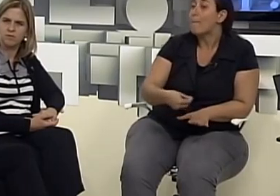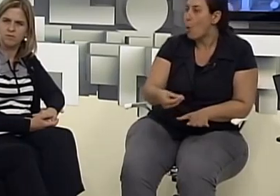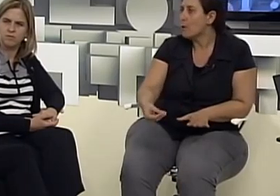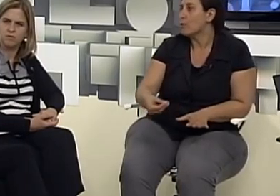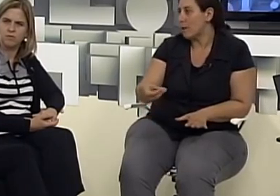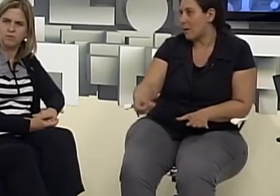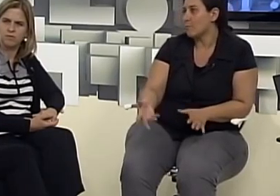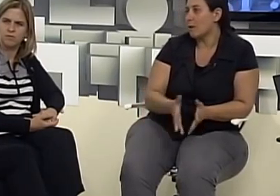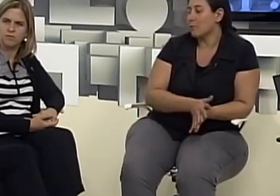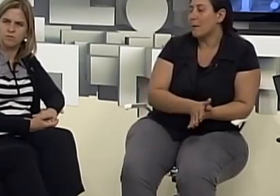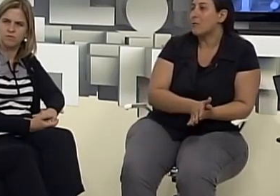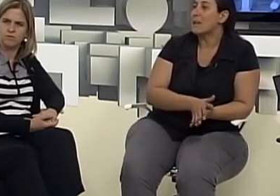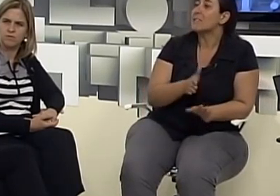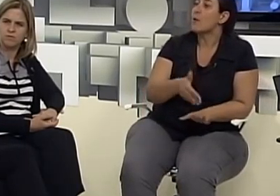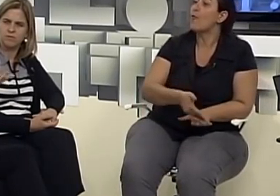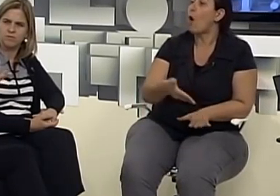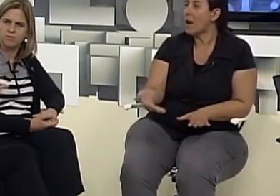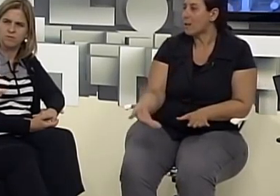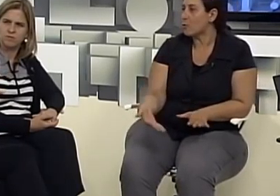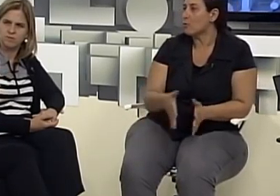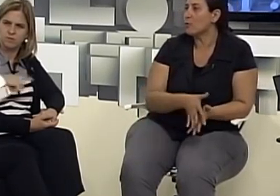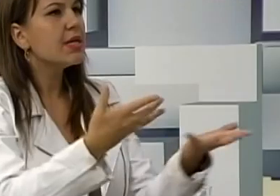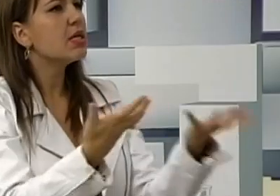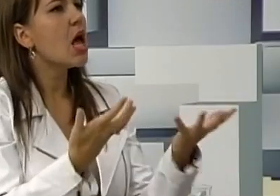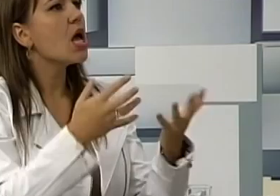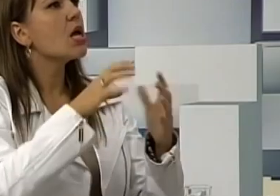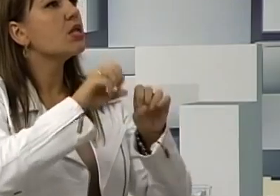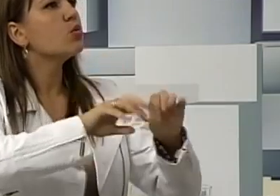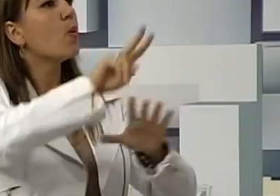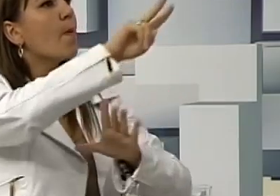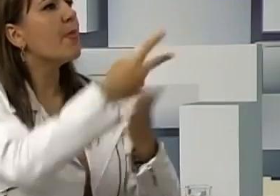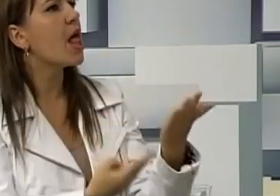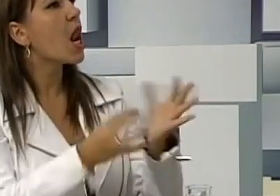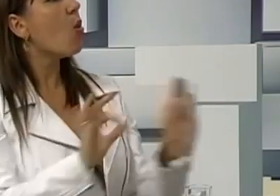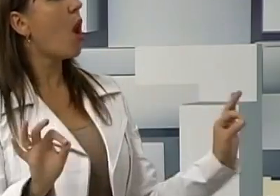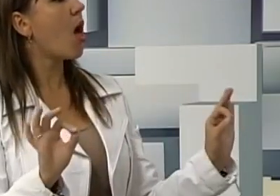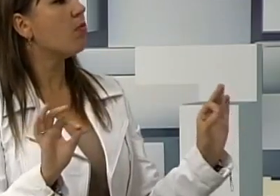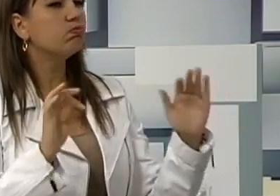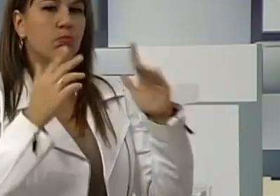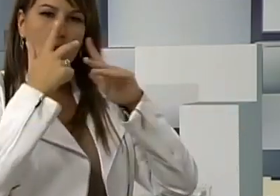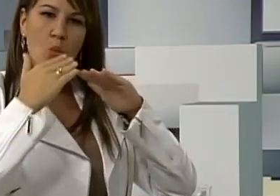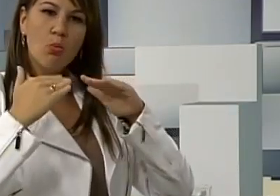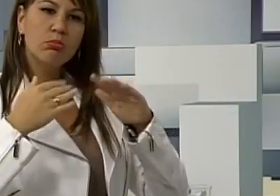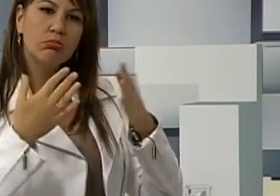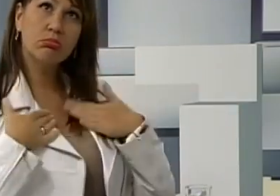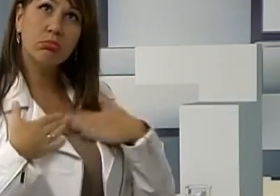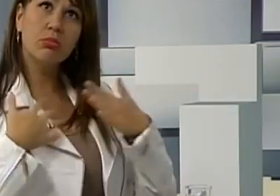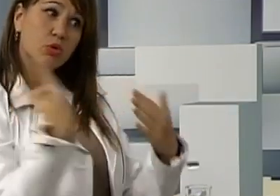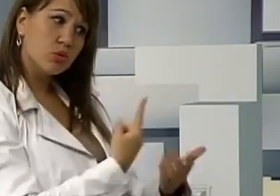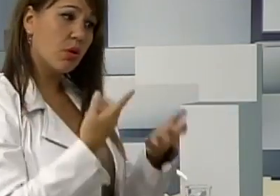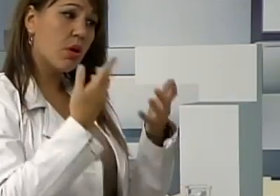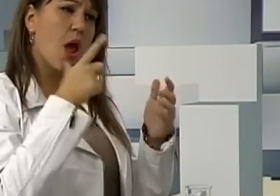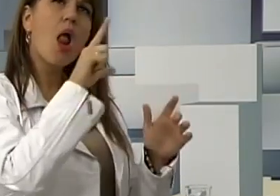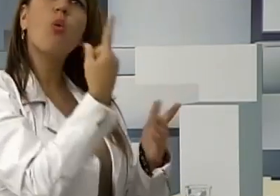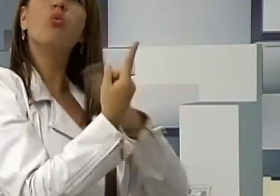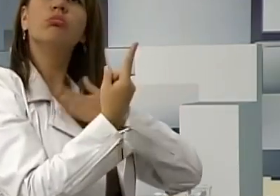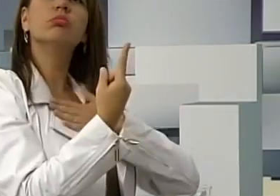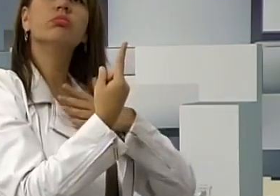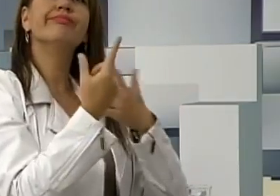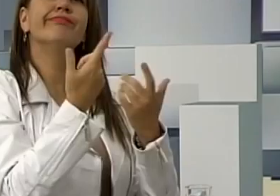um apoio, uma educação fora do turno da escola, como se fosse uma melhor forma de resolver,